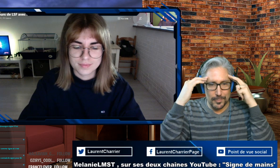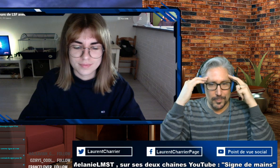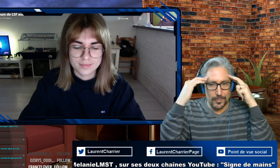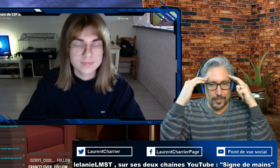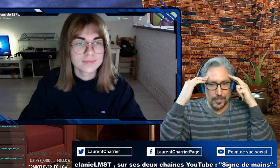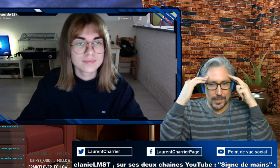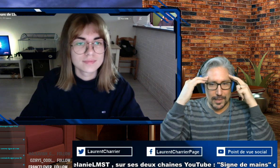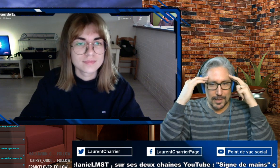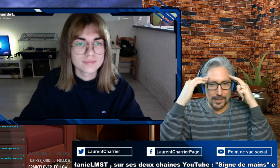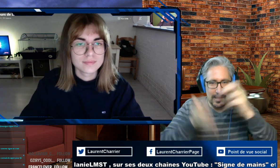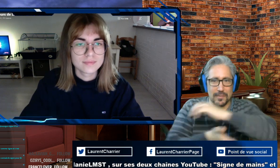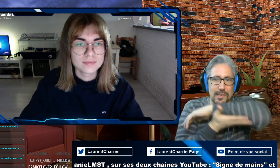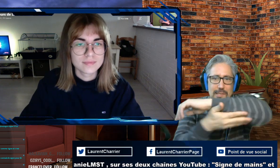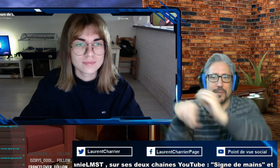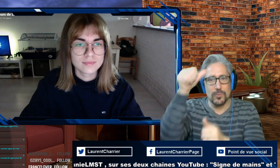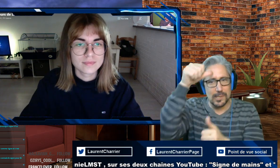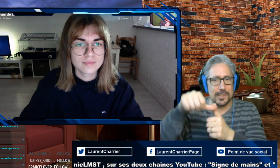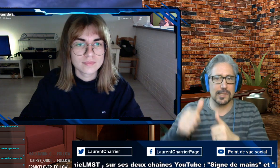va.